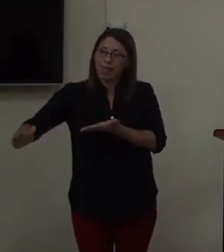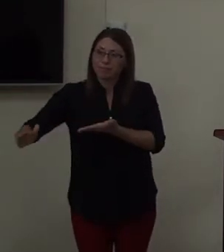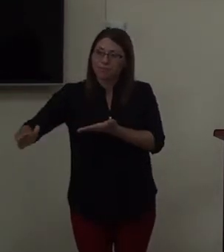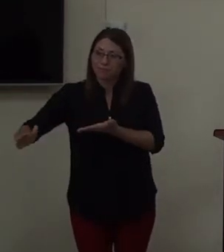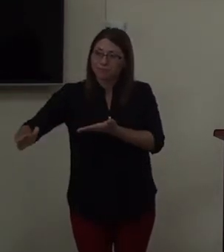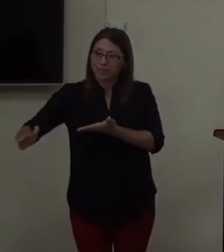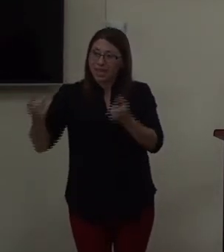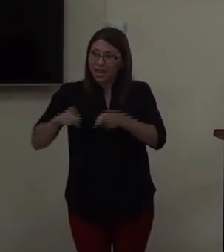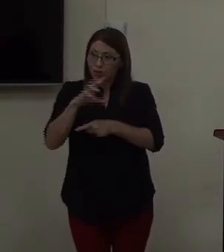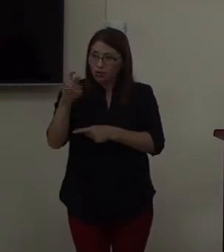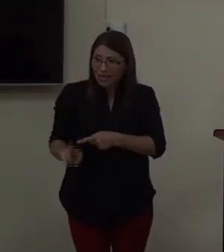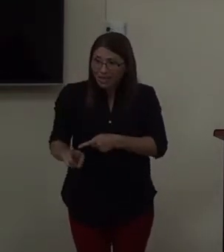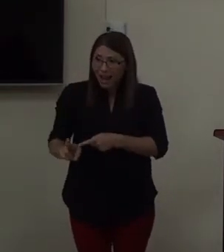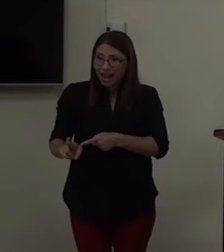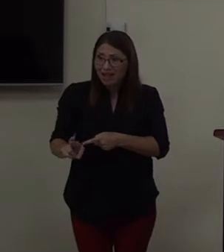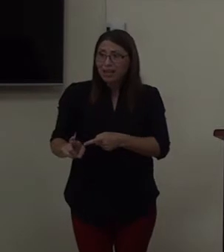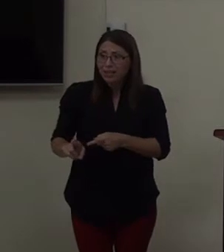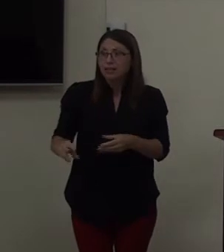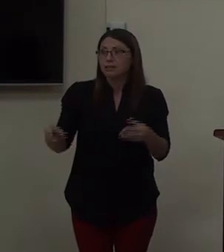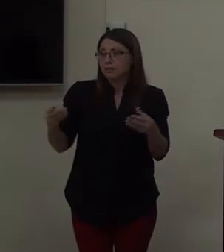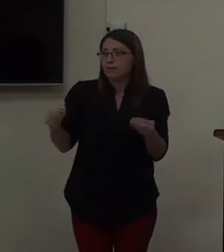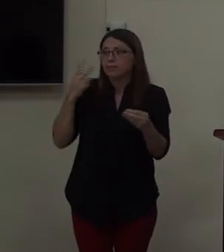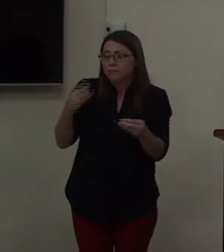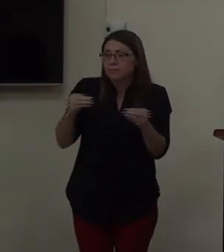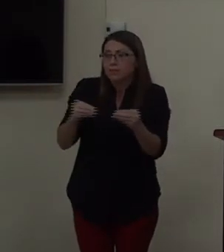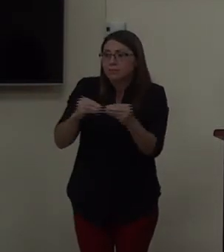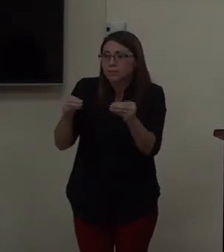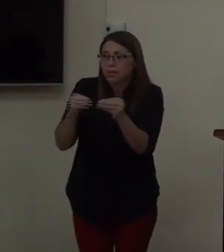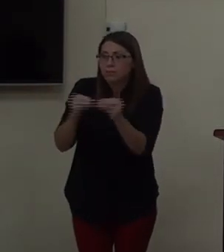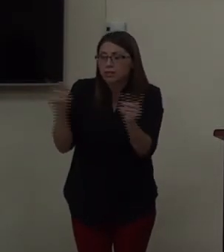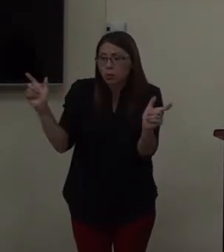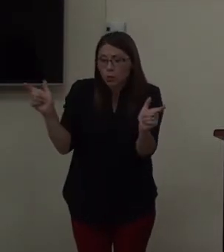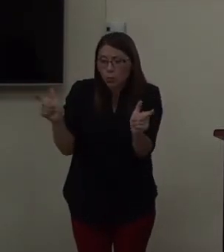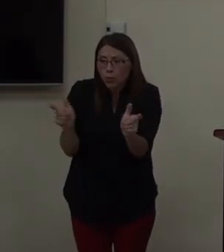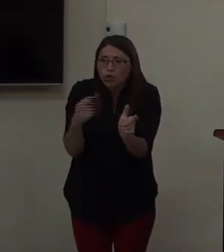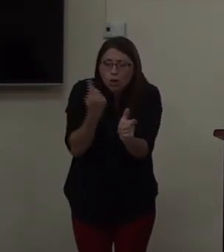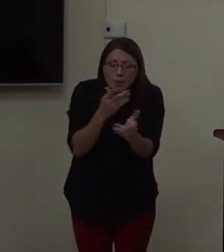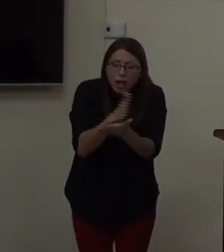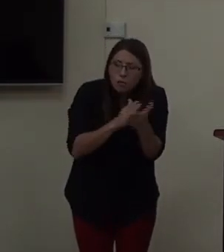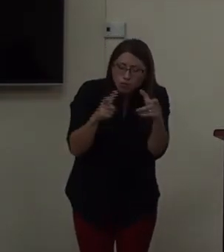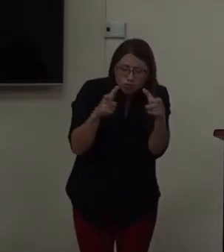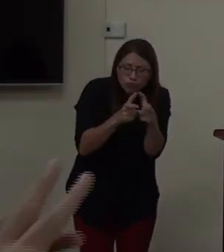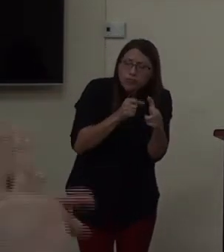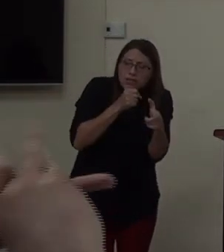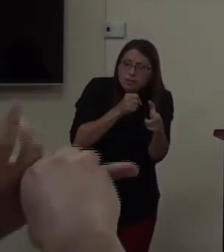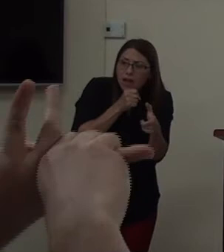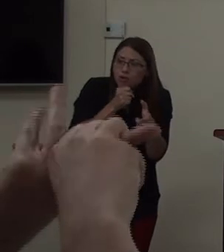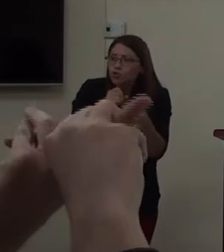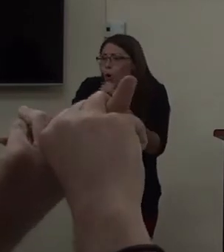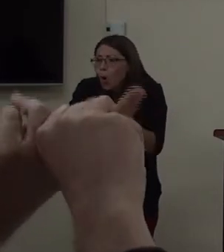bastante, cada vez más infrecuente, ¿verdad? Muy reducido a ciertos ancianos en poblaciones, muy, en lugares